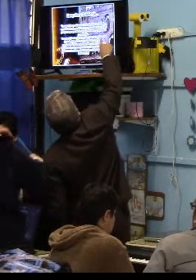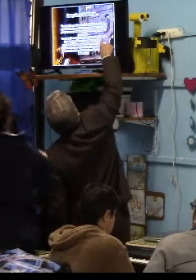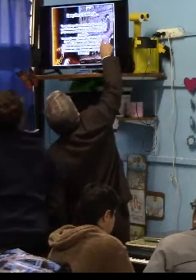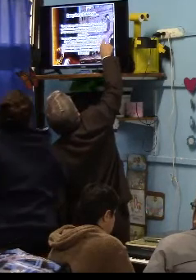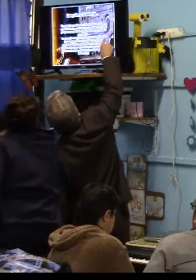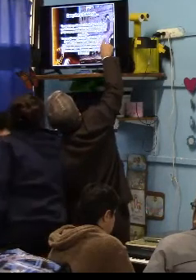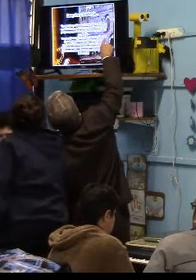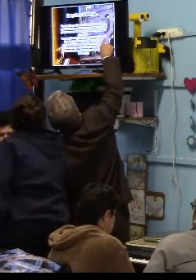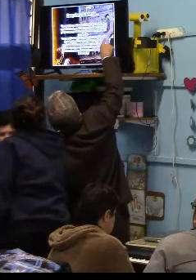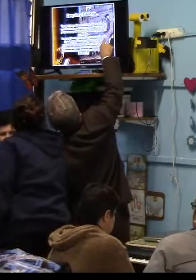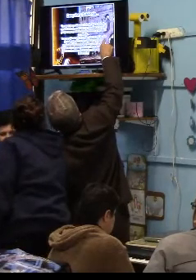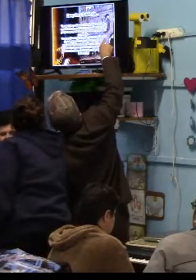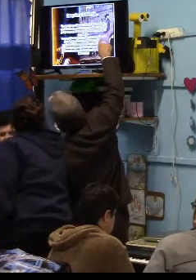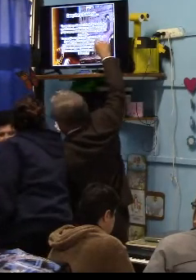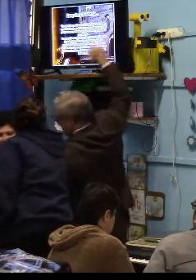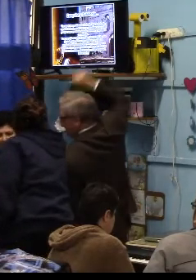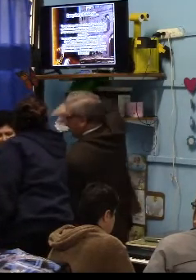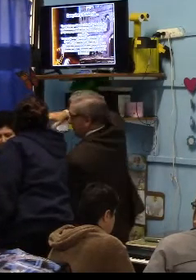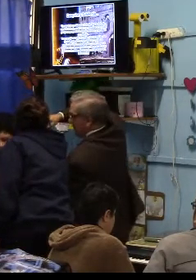Ezequías y le mostró la casa.